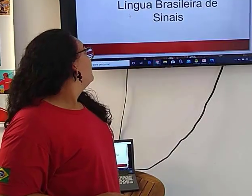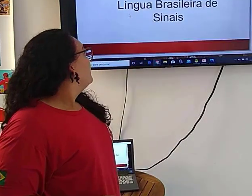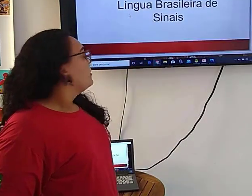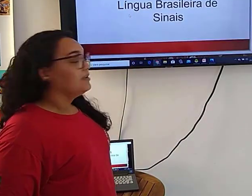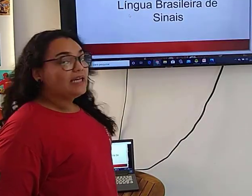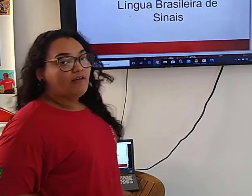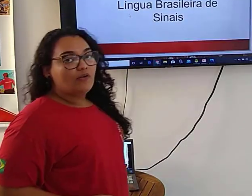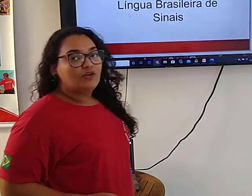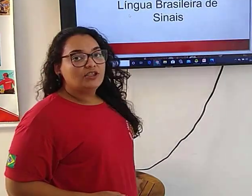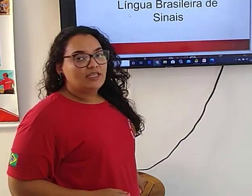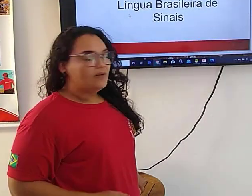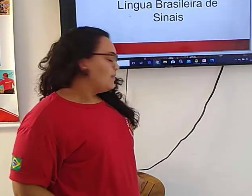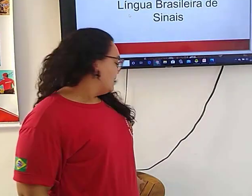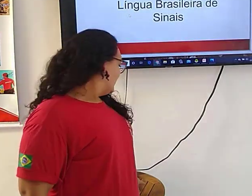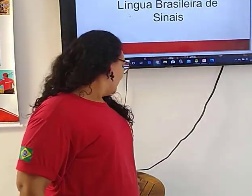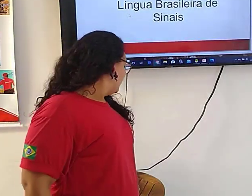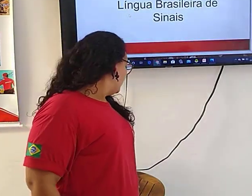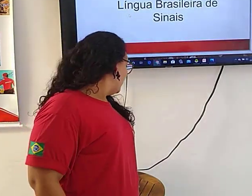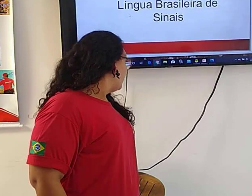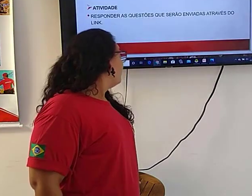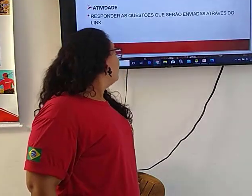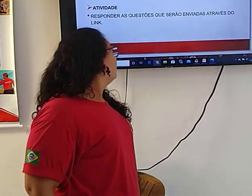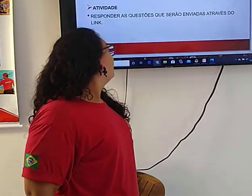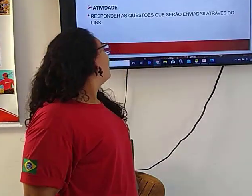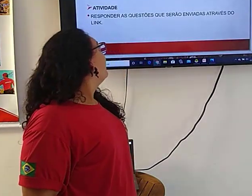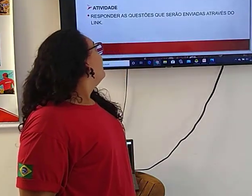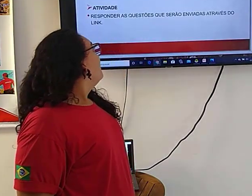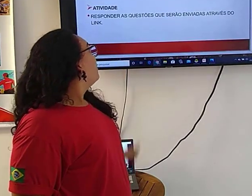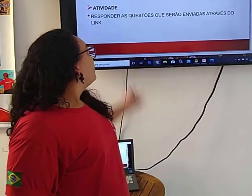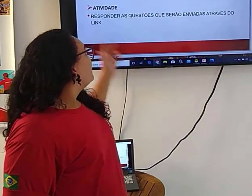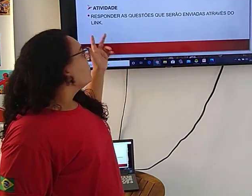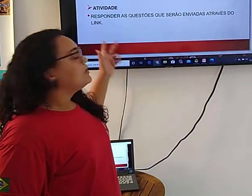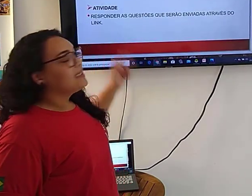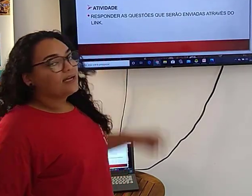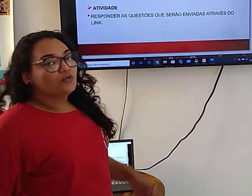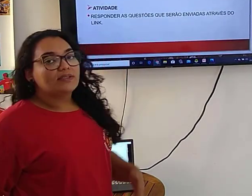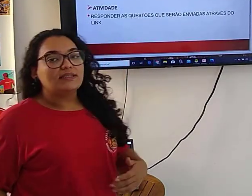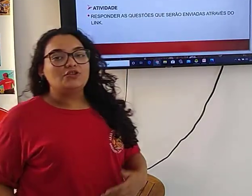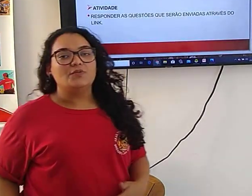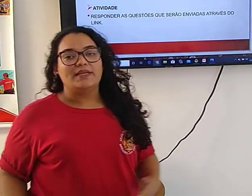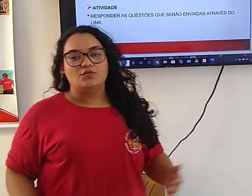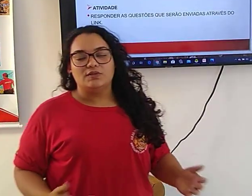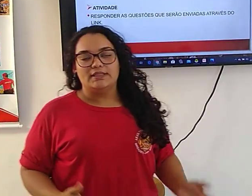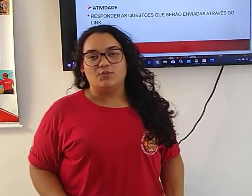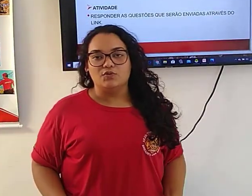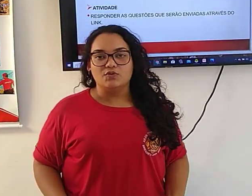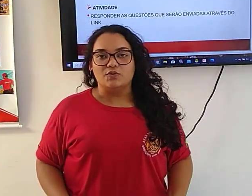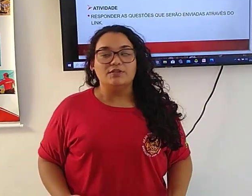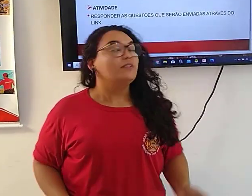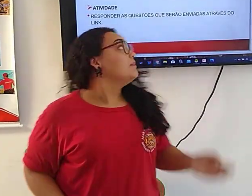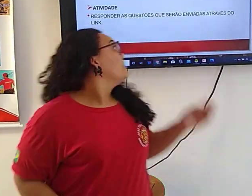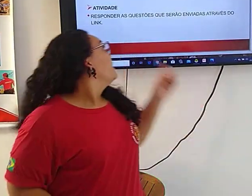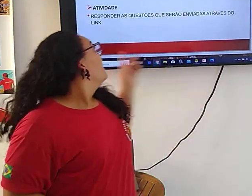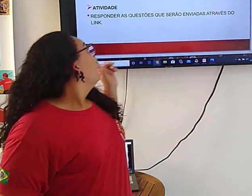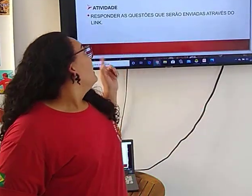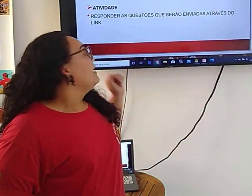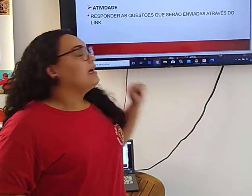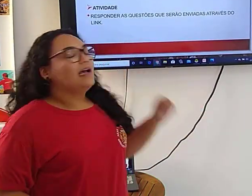nossa aula hoje de Língua Brasileira de Sinais, tá? O conteúdo será sobre sentimentos e emoções e as